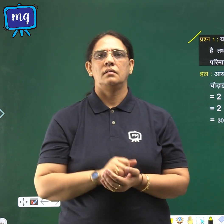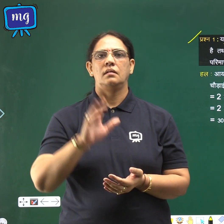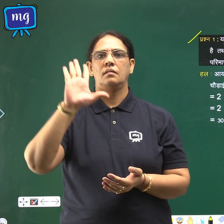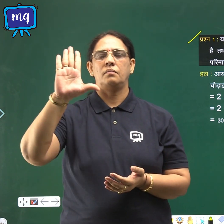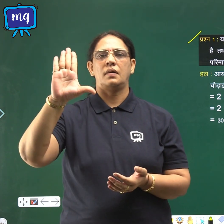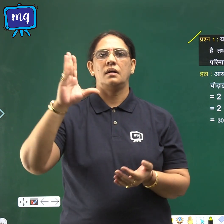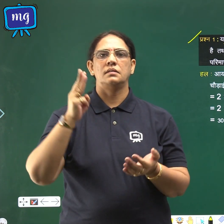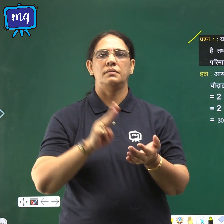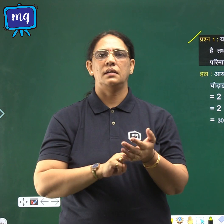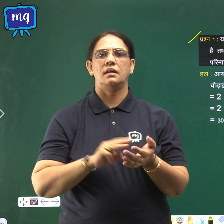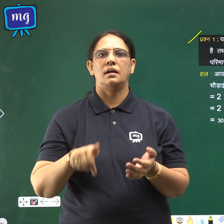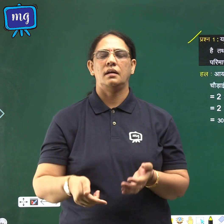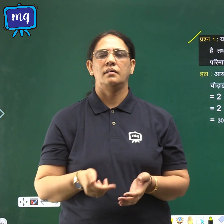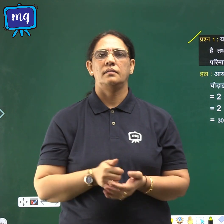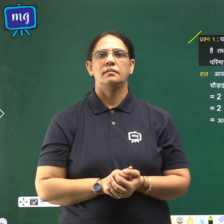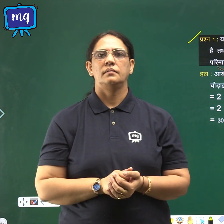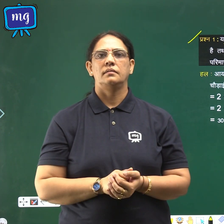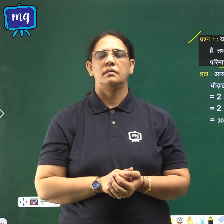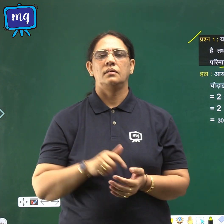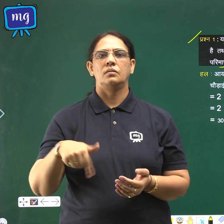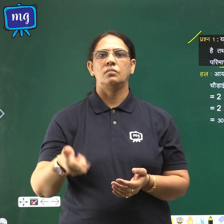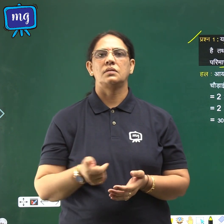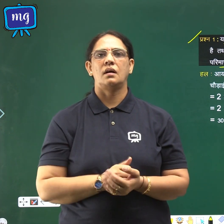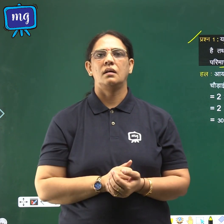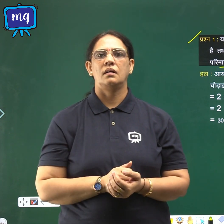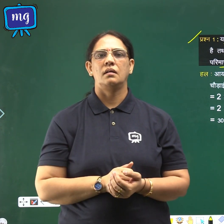5 मीटर है तो उसका